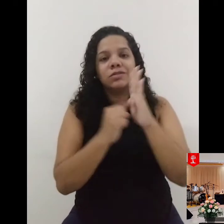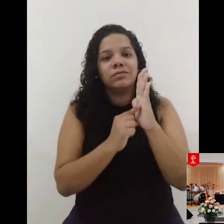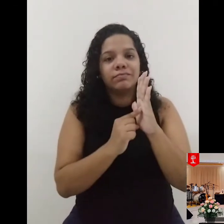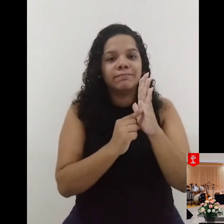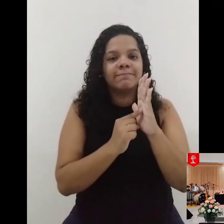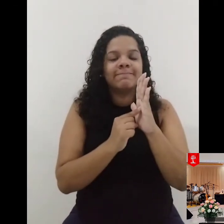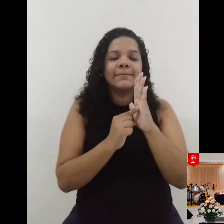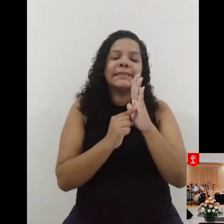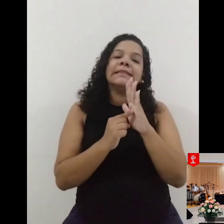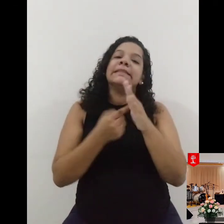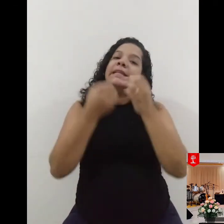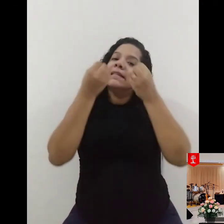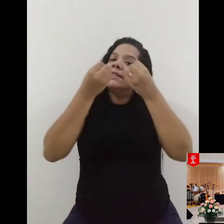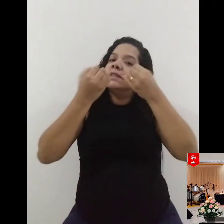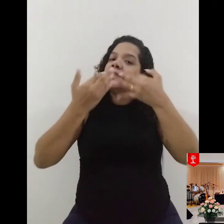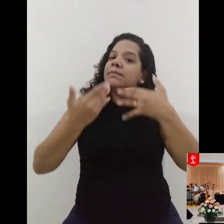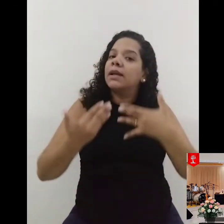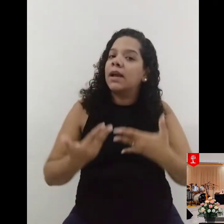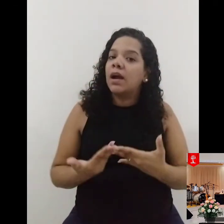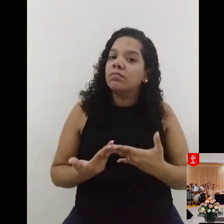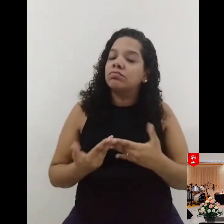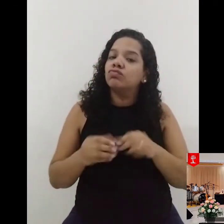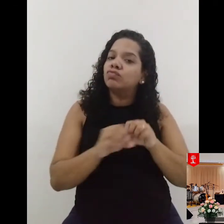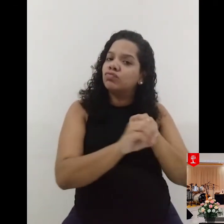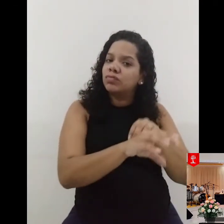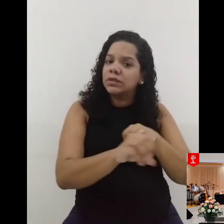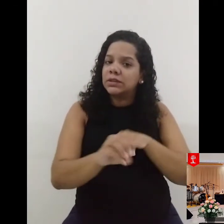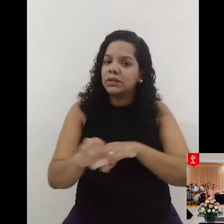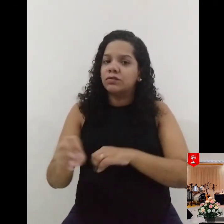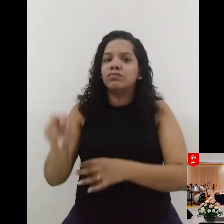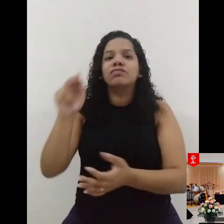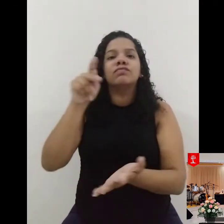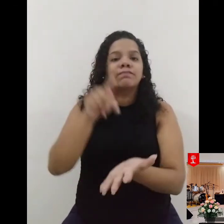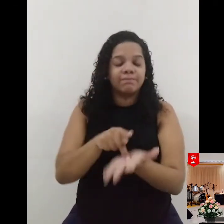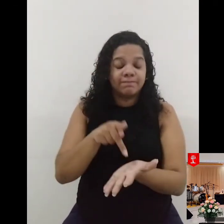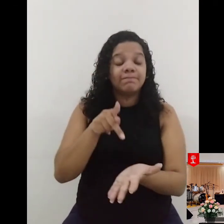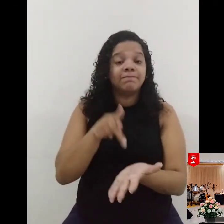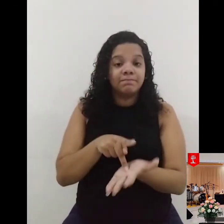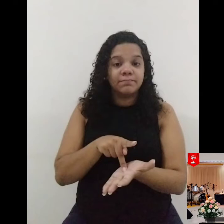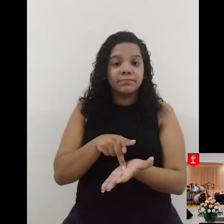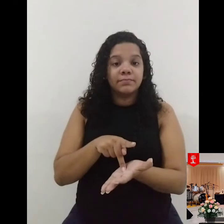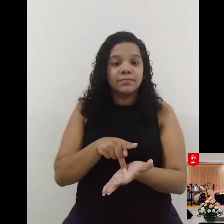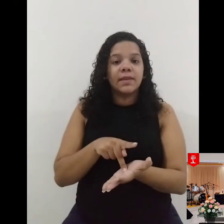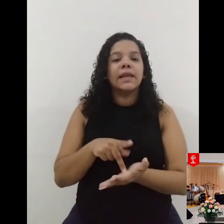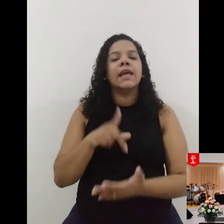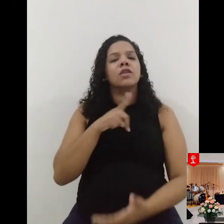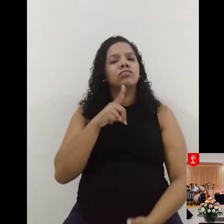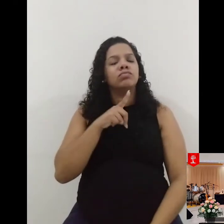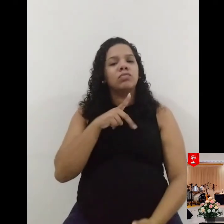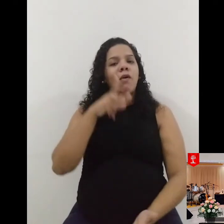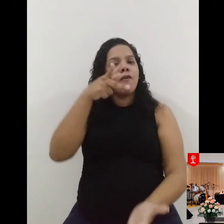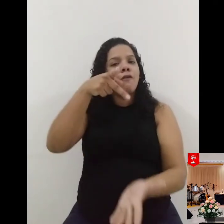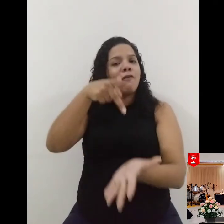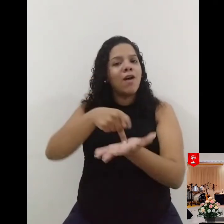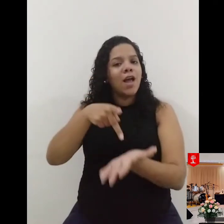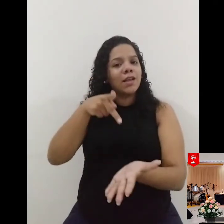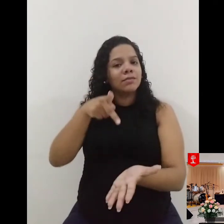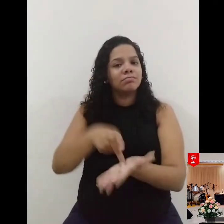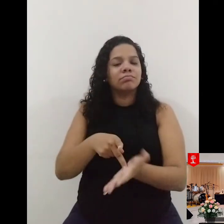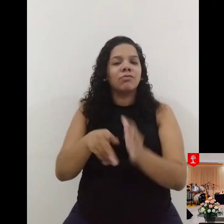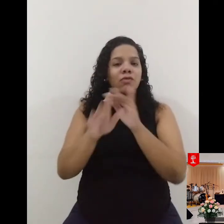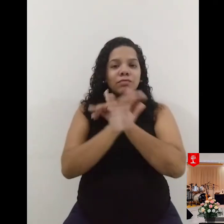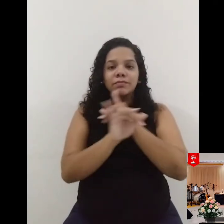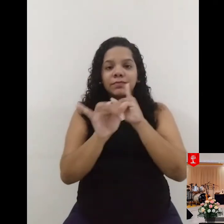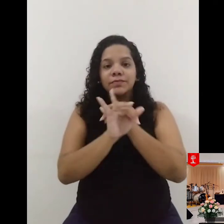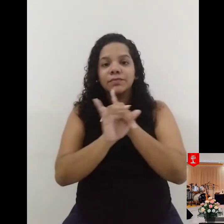rabinos e Jesus muitas vezes usavam as parábolas. E